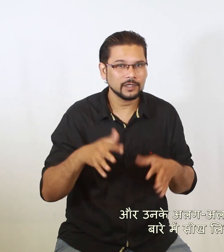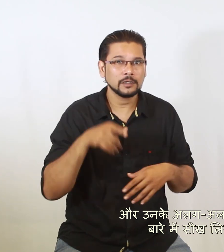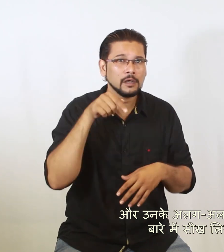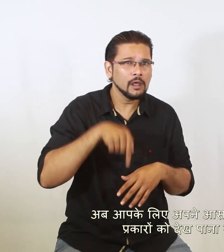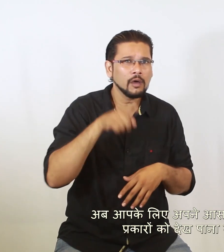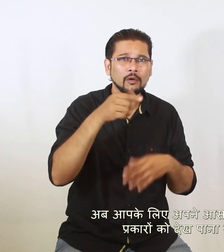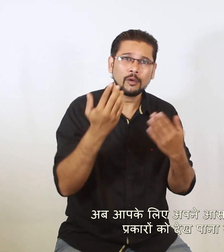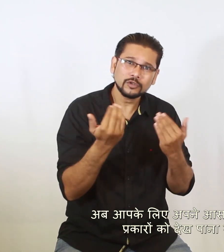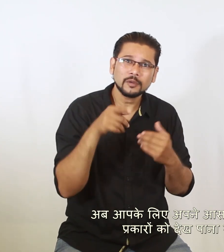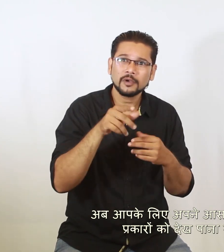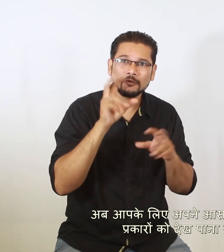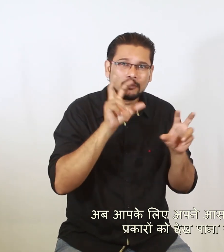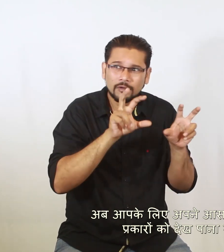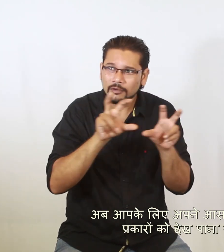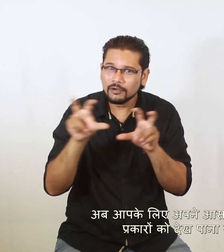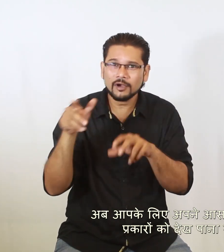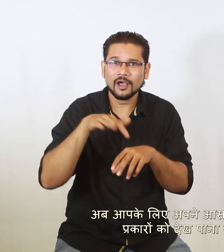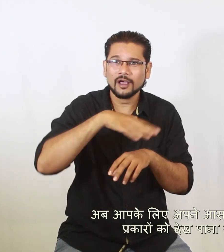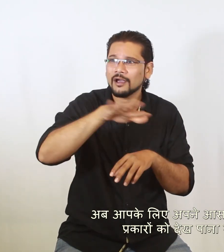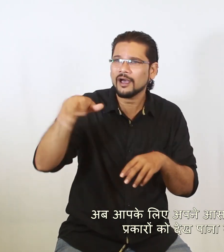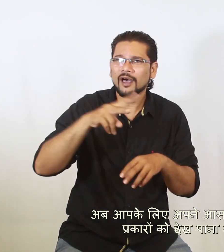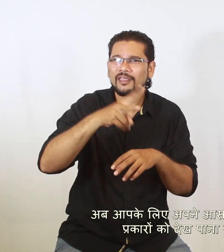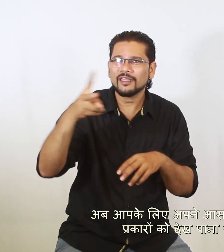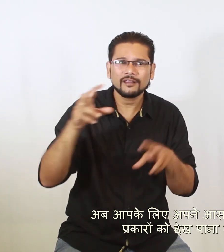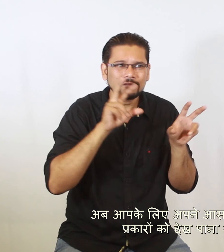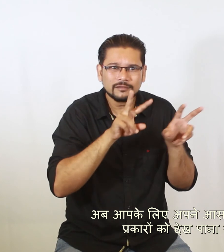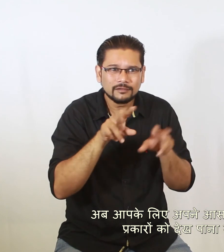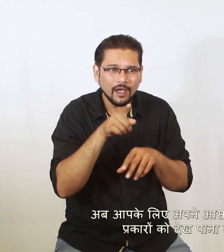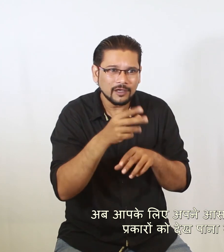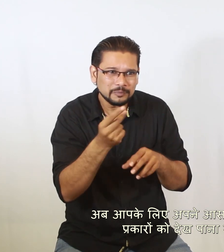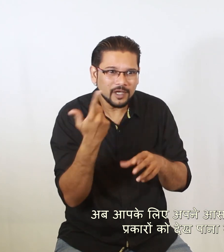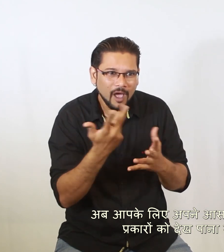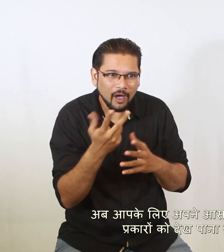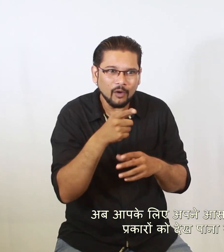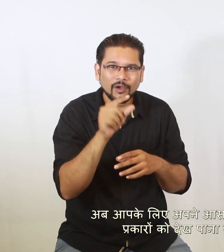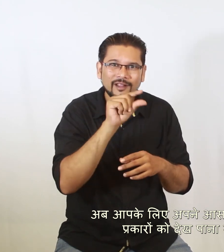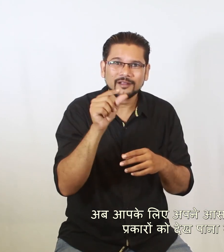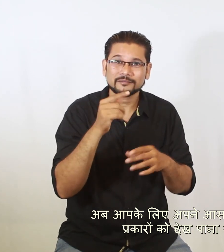लिया है अब आपके लिए अपने आसपास गती के इन प्रकारों को देख पाना संभव होगा